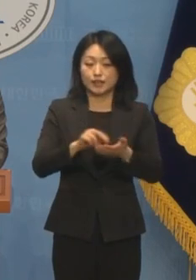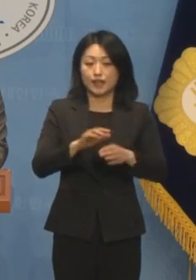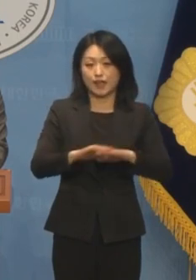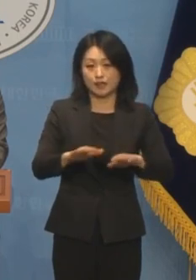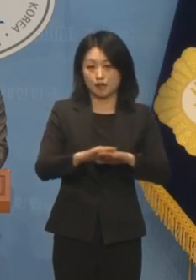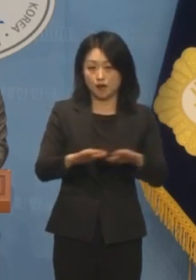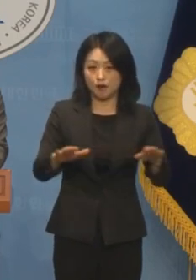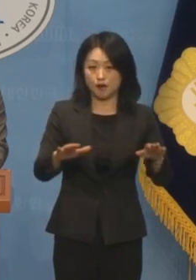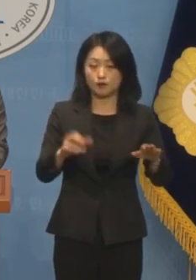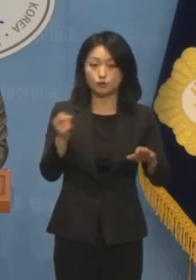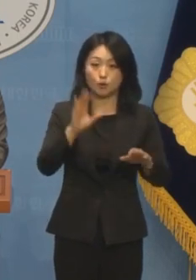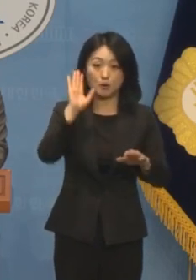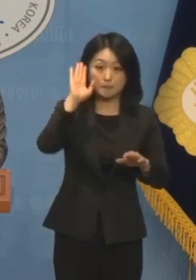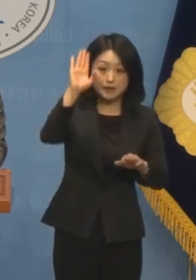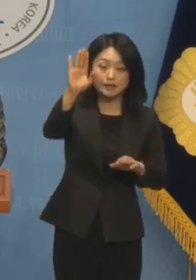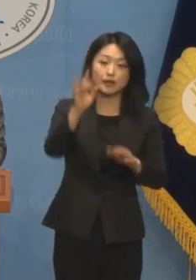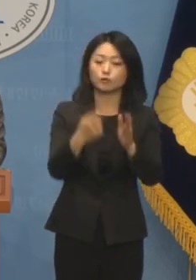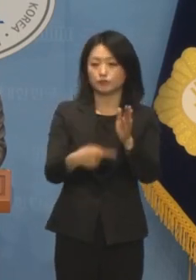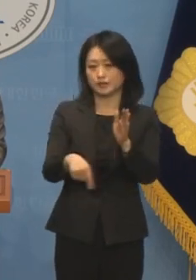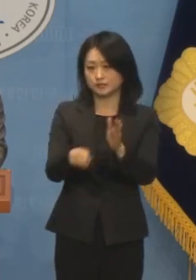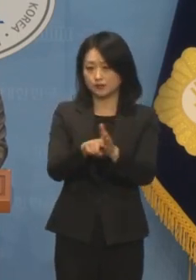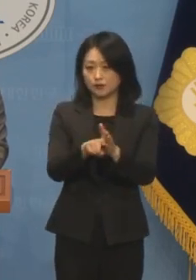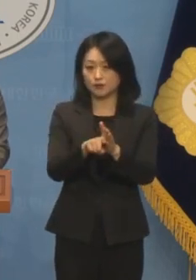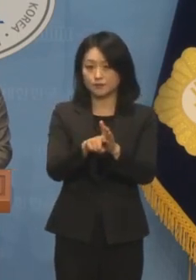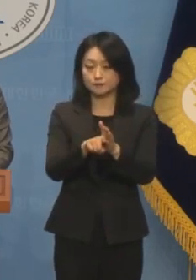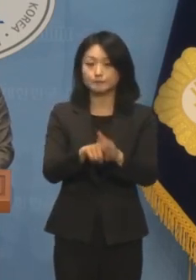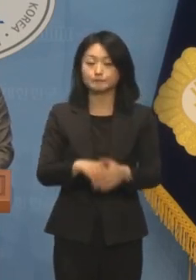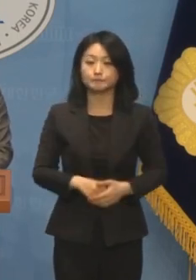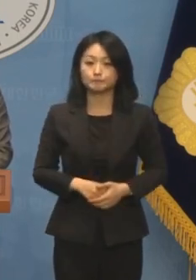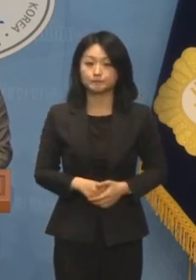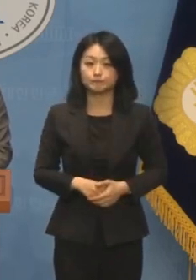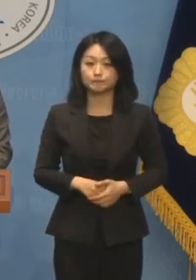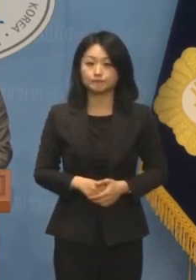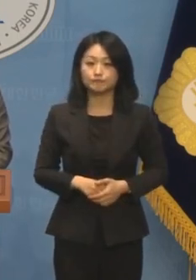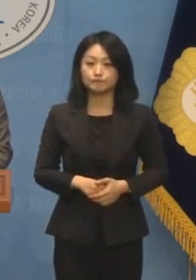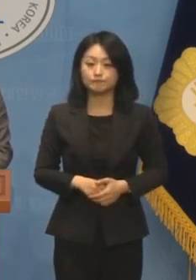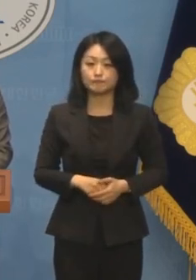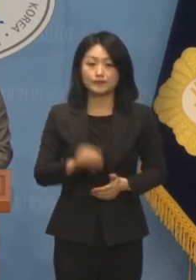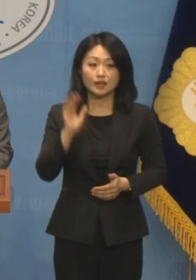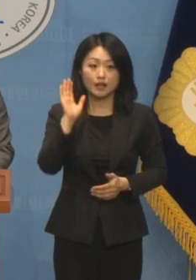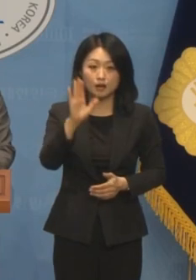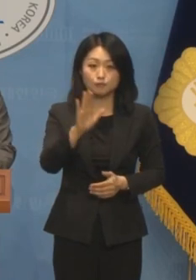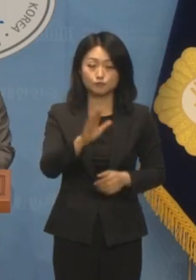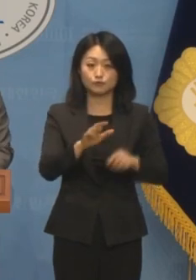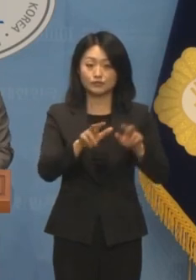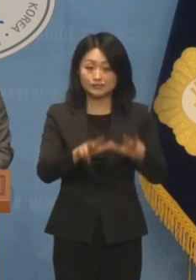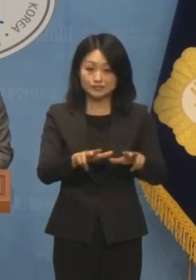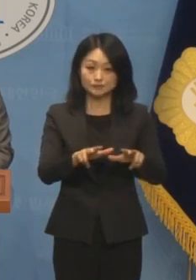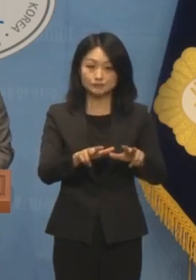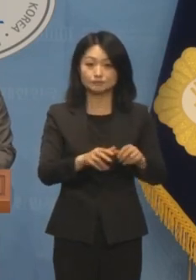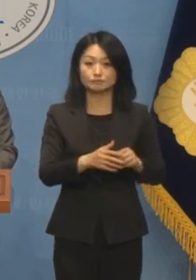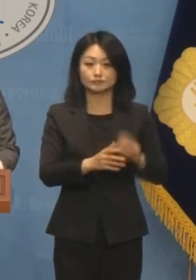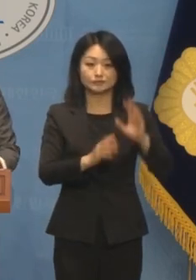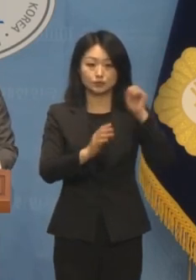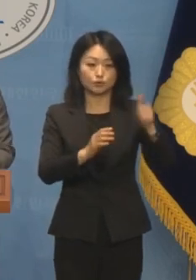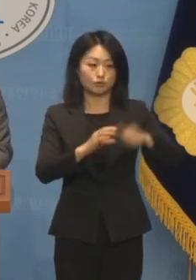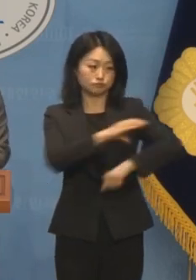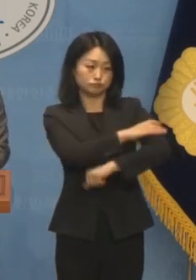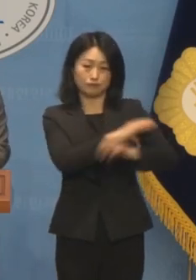물론 다가올 미래를 향해서도 한 치 앞을 헤쳐나가지 못하게 될 것입니다.